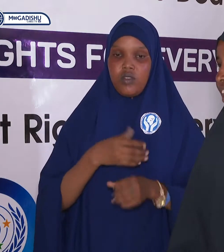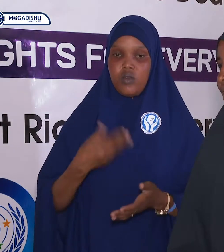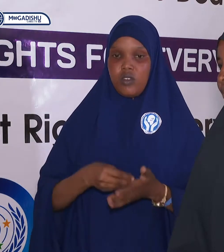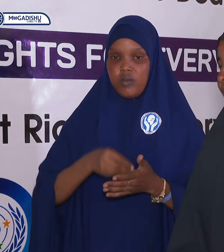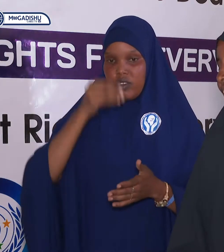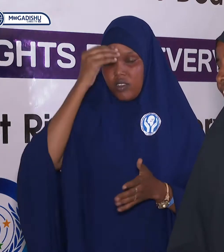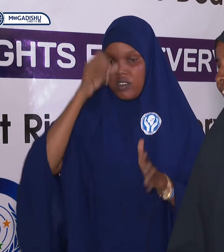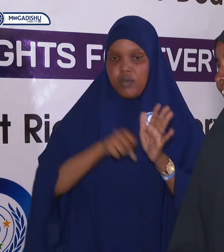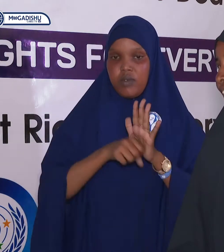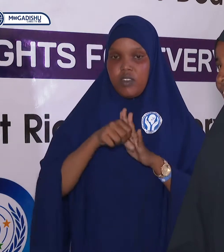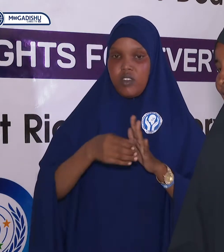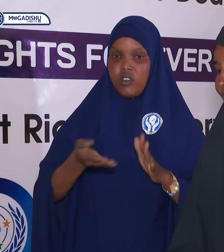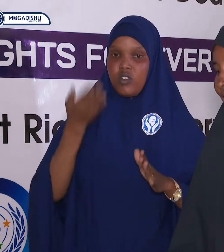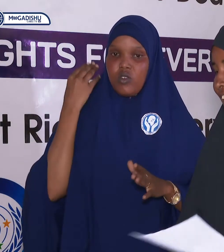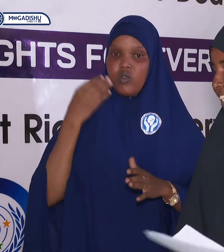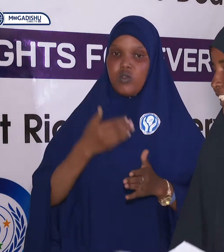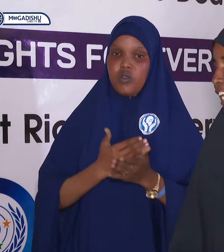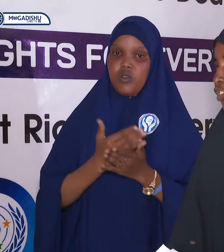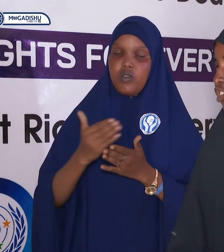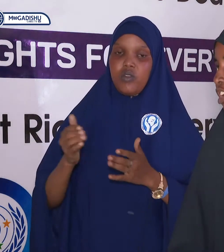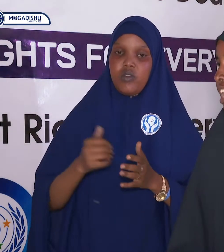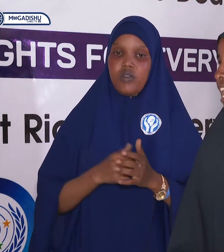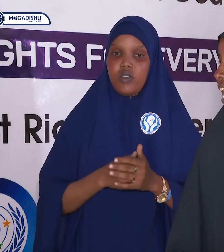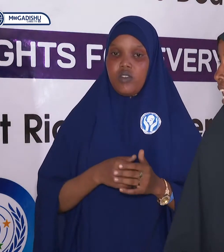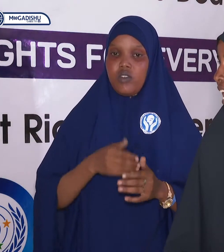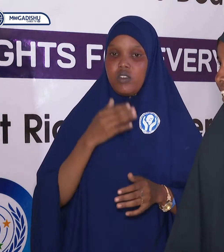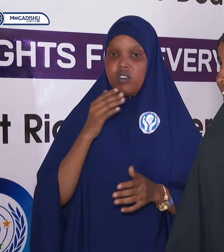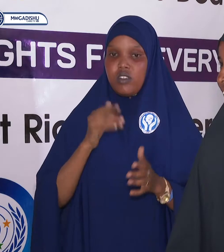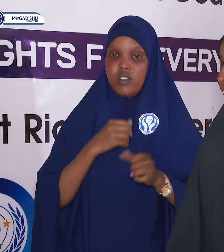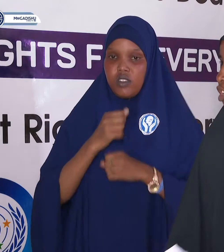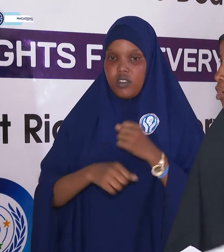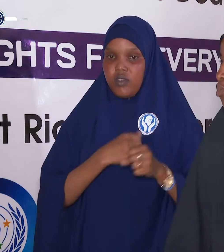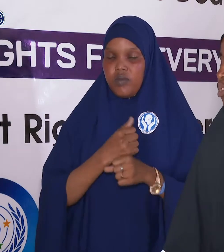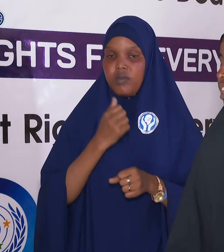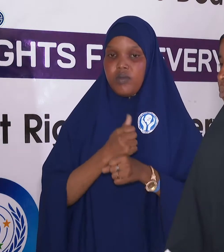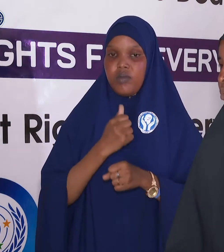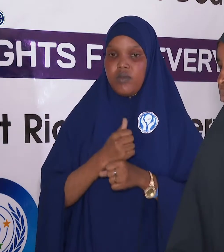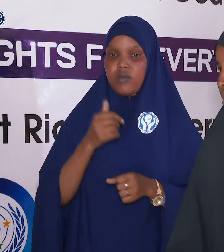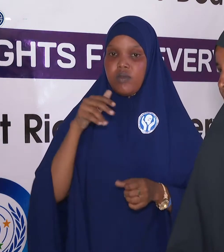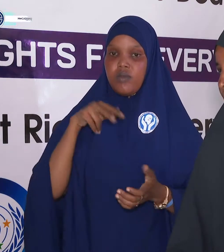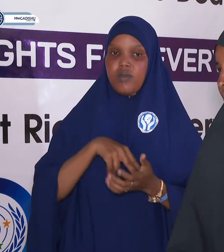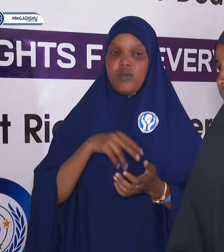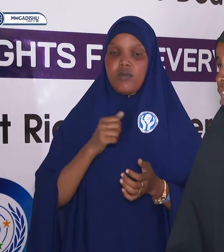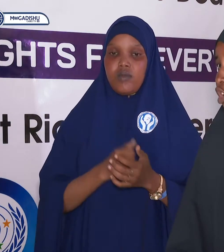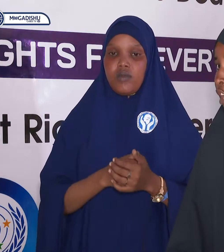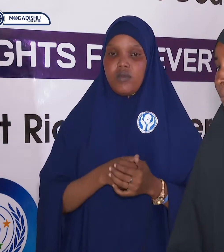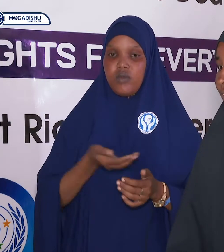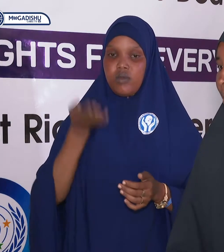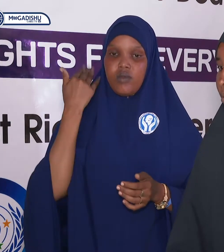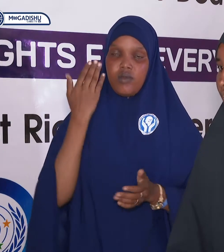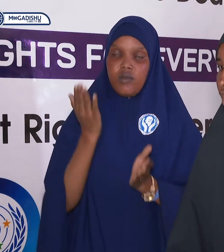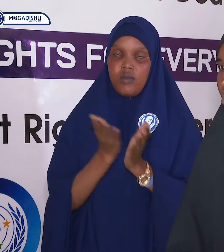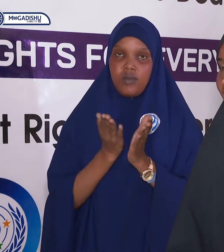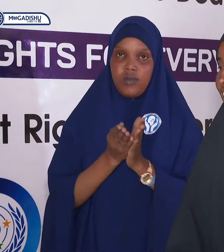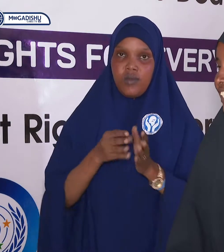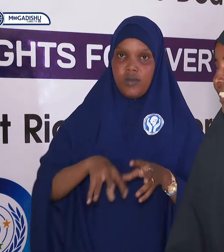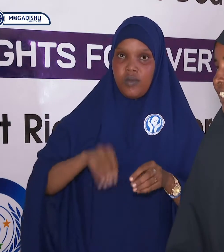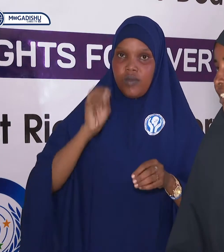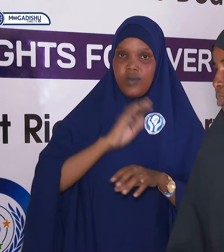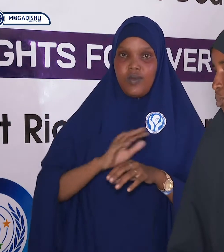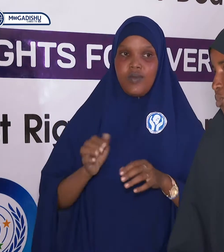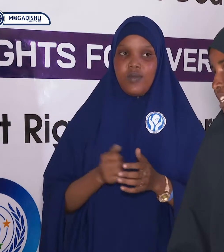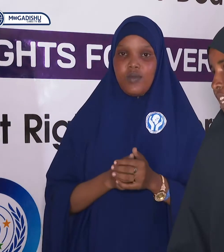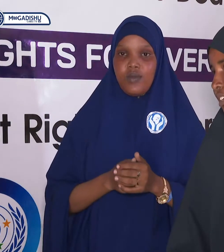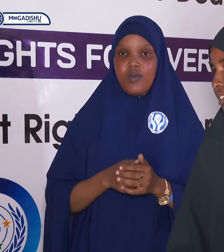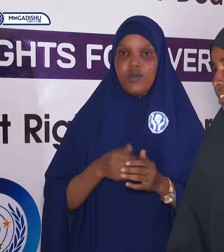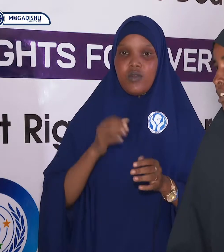horey usoo dhaafay haddana da'dii shaqa jooga laakiin aanan horey usoo helin wax dugsi ah hore maadaama dalka hore aysan ka